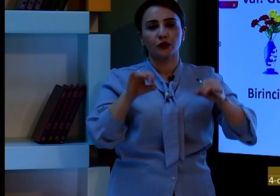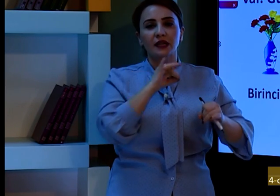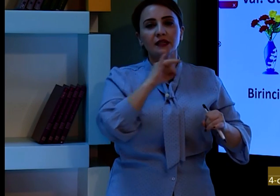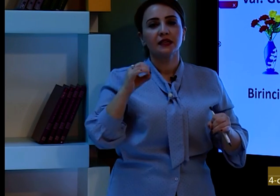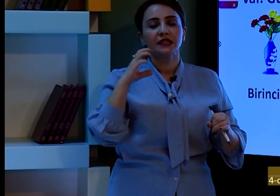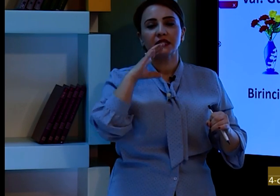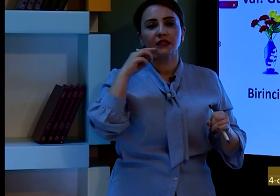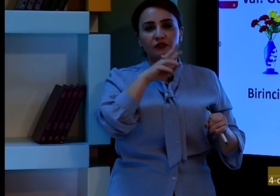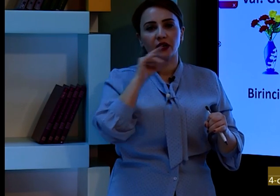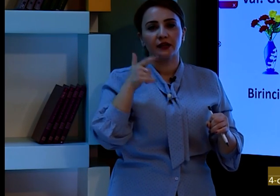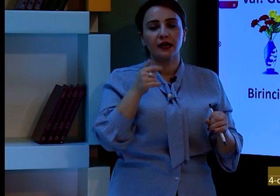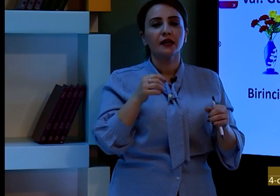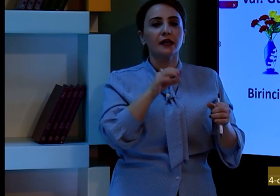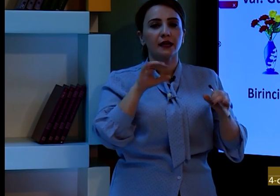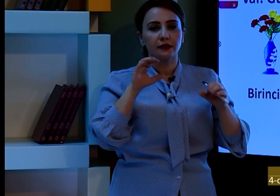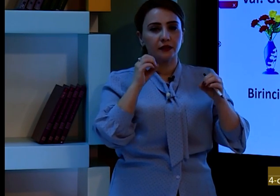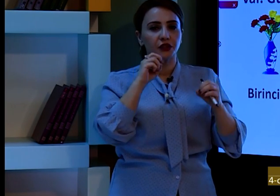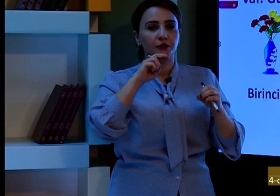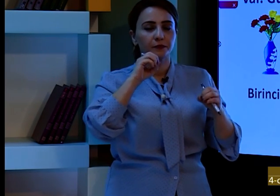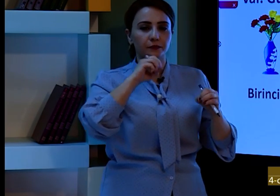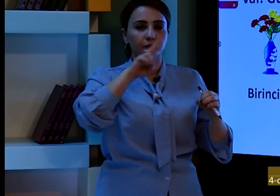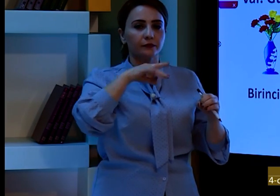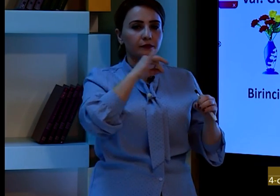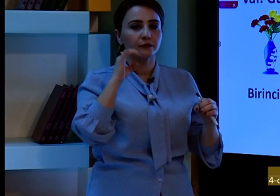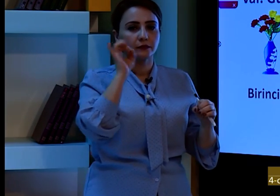üsuldan istifadə edirik.